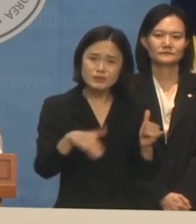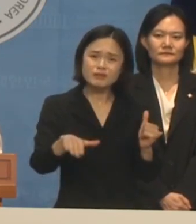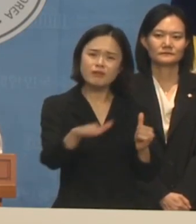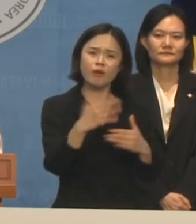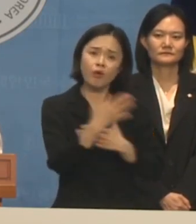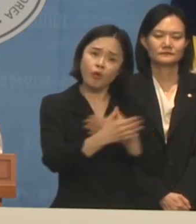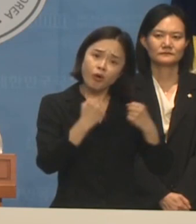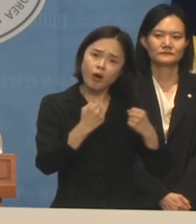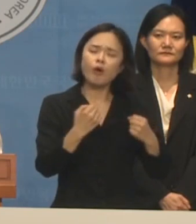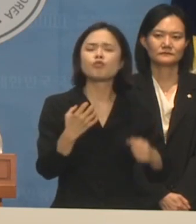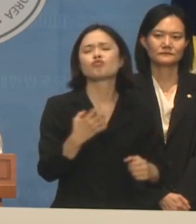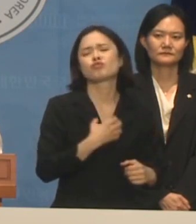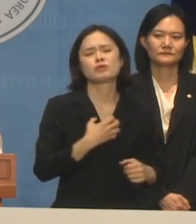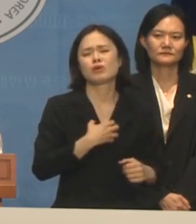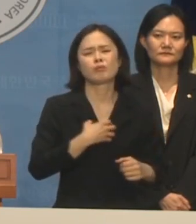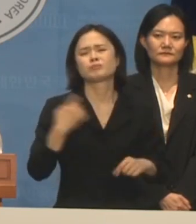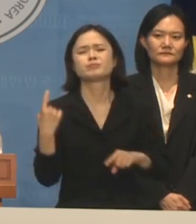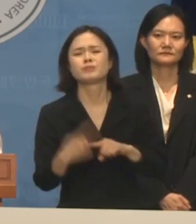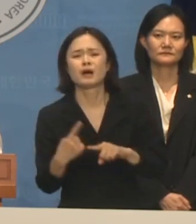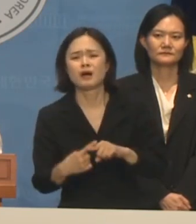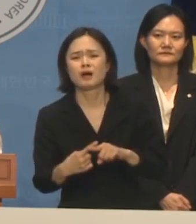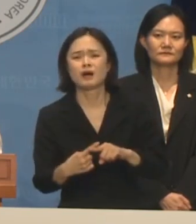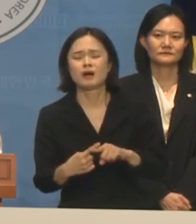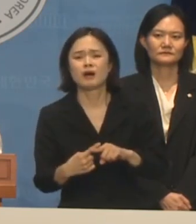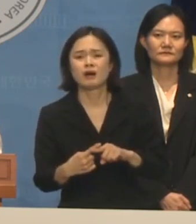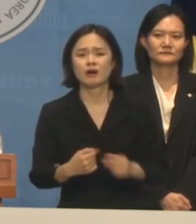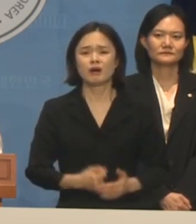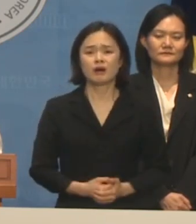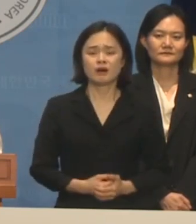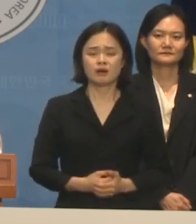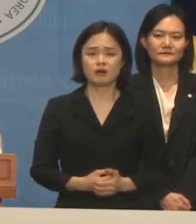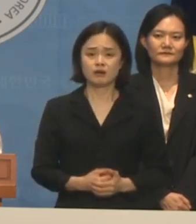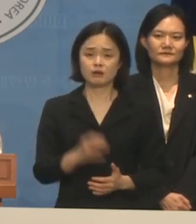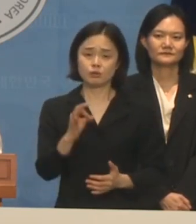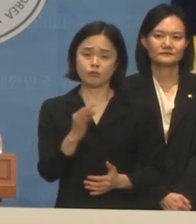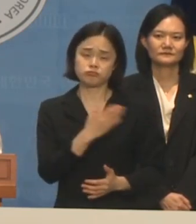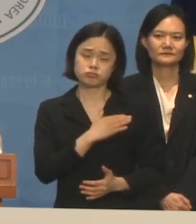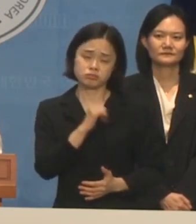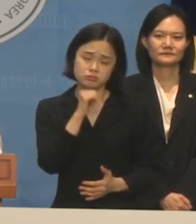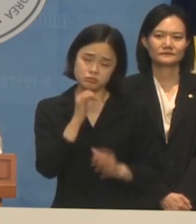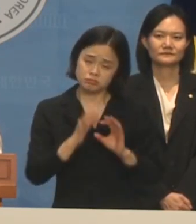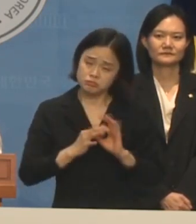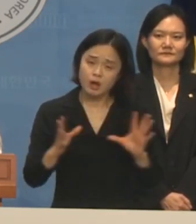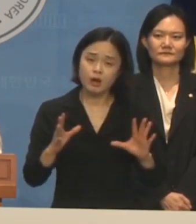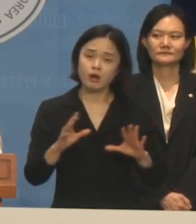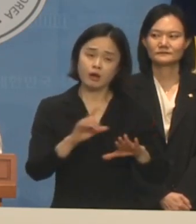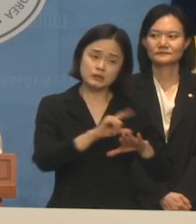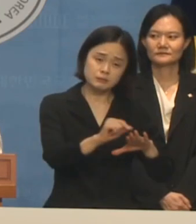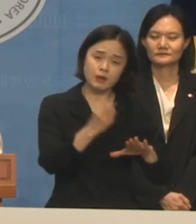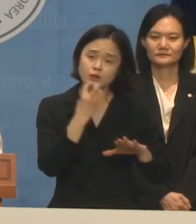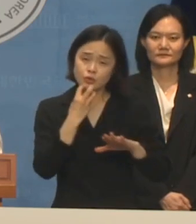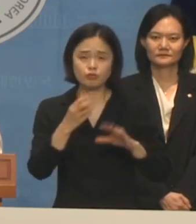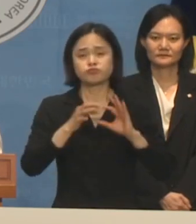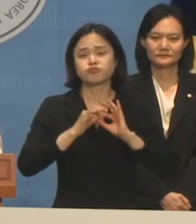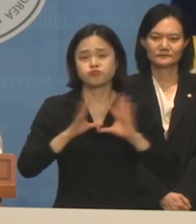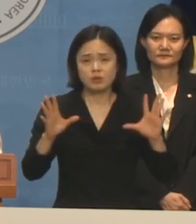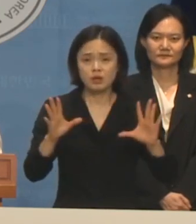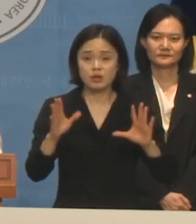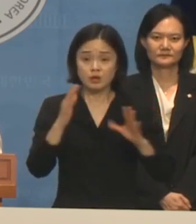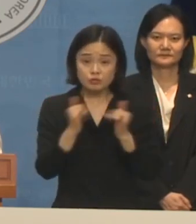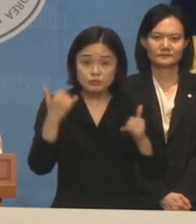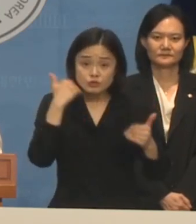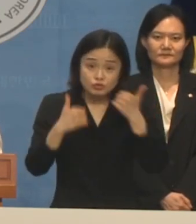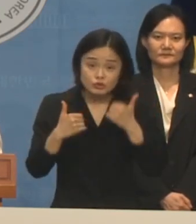위기입니다. 사는 지역, 소득에 상관없이 국민 누구나 건강할 권리가 있습니다. 지역